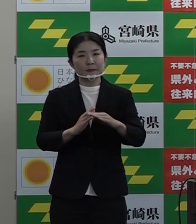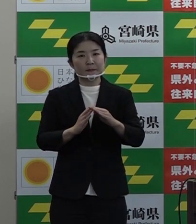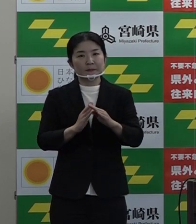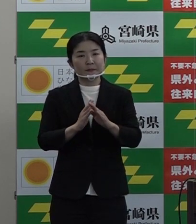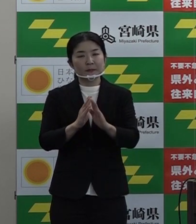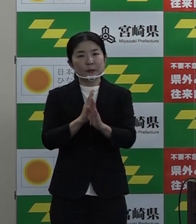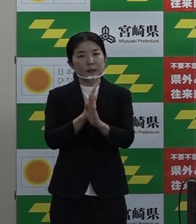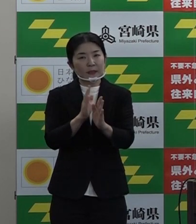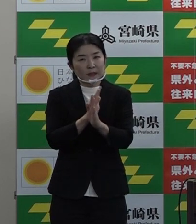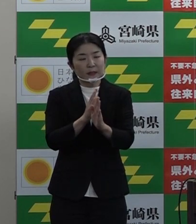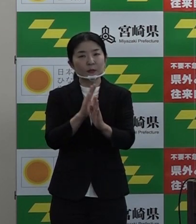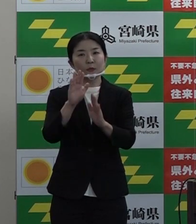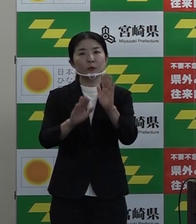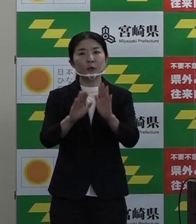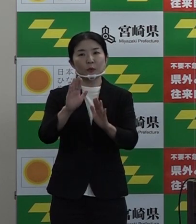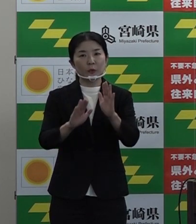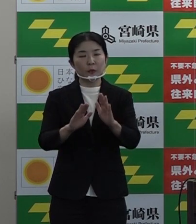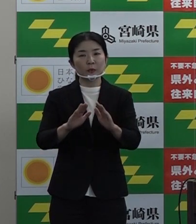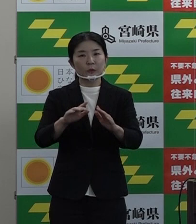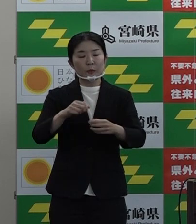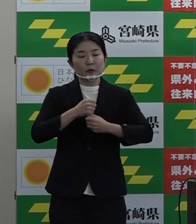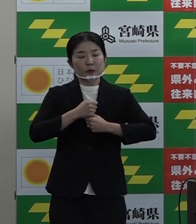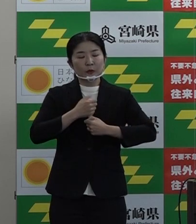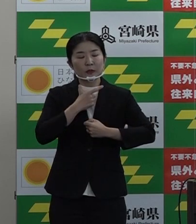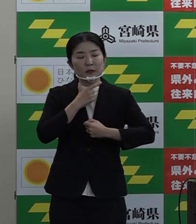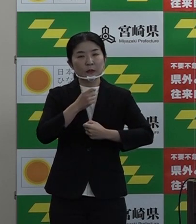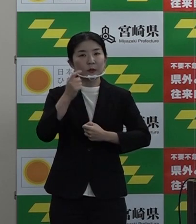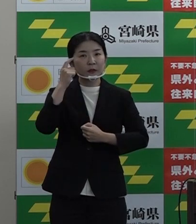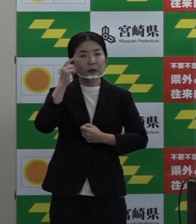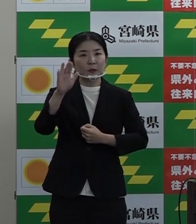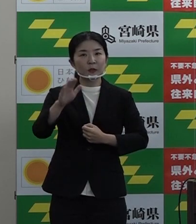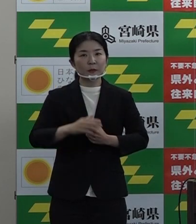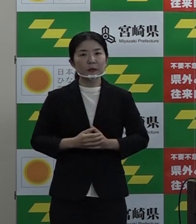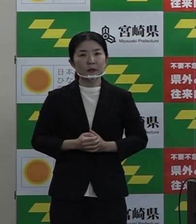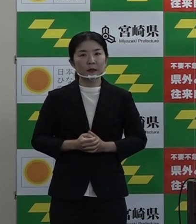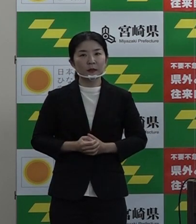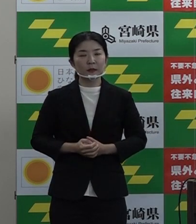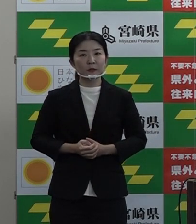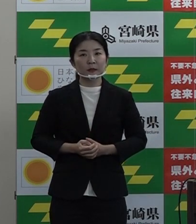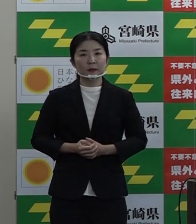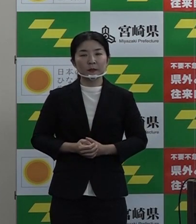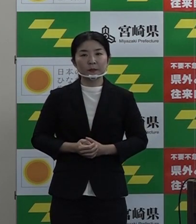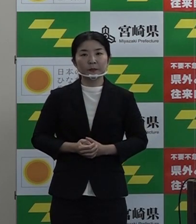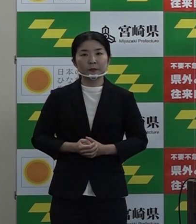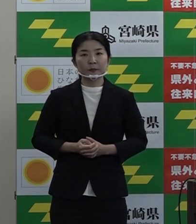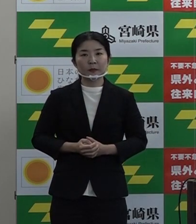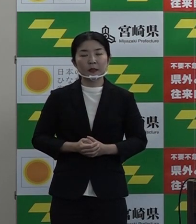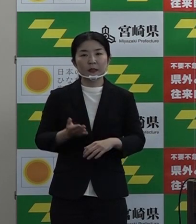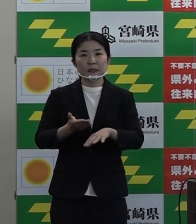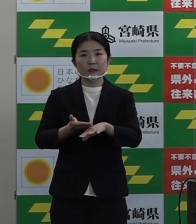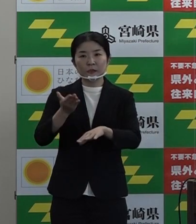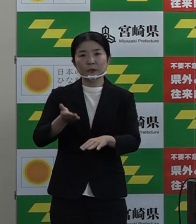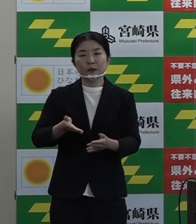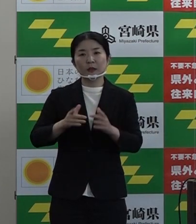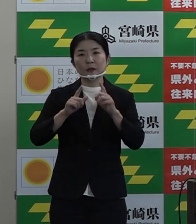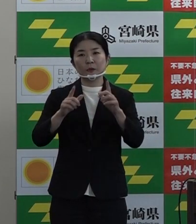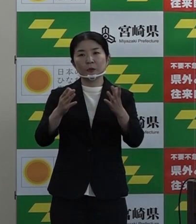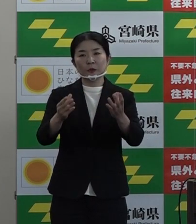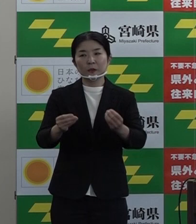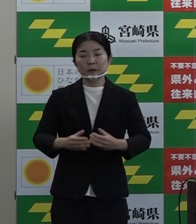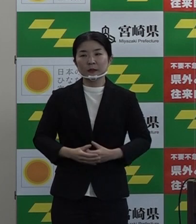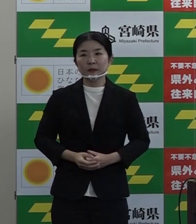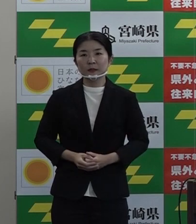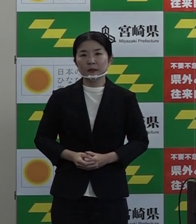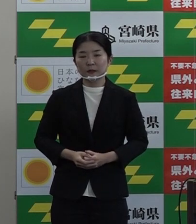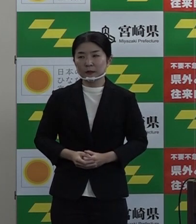ところにあるというところをですね、受け止めていただければと考えております。はい、私からは以上であります。